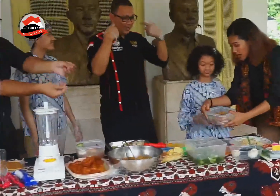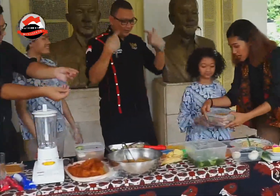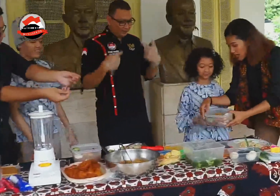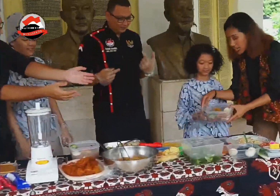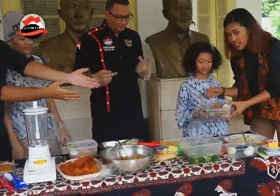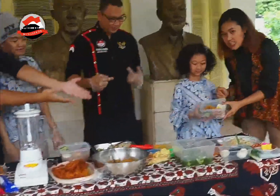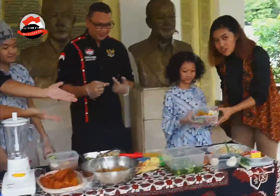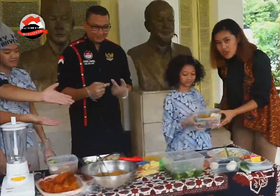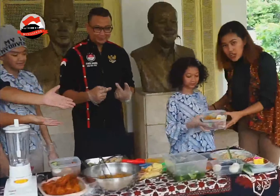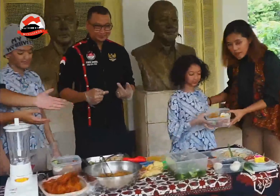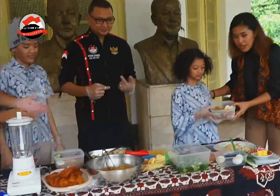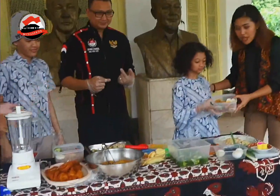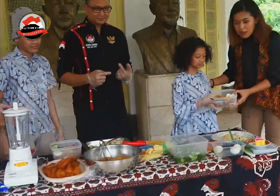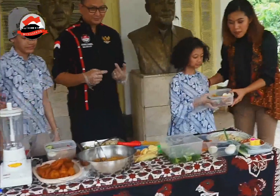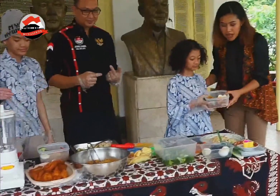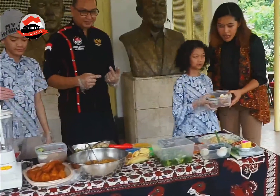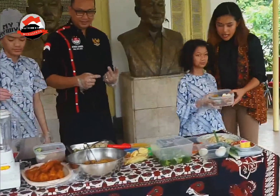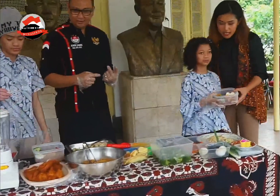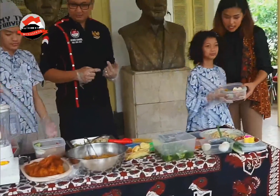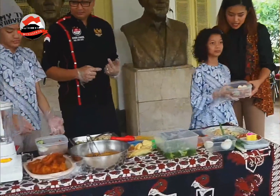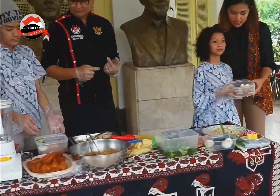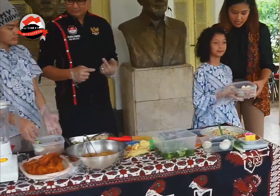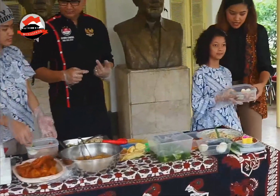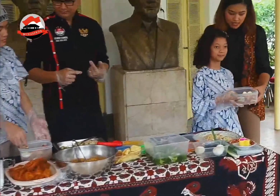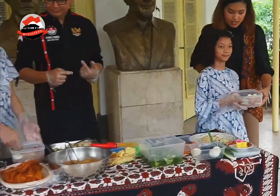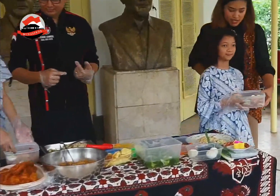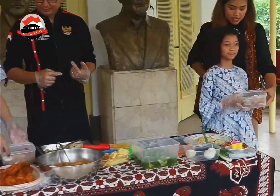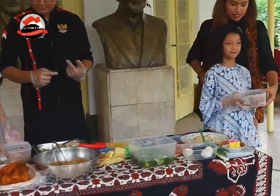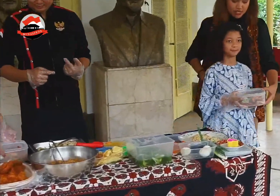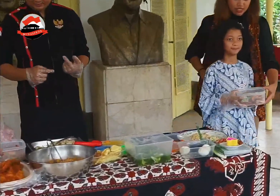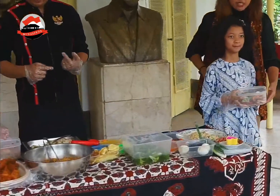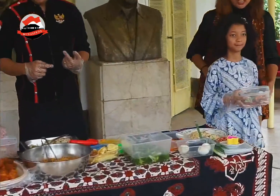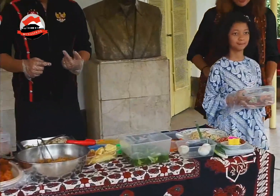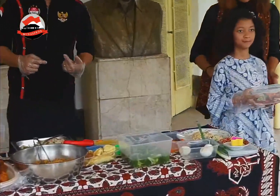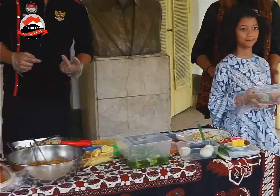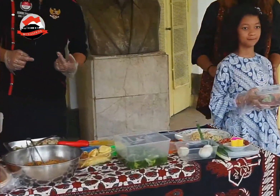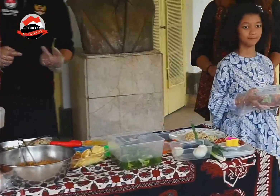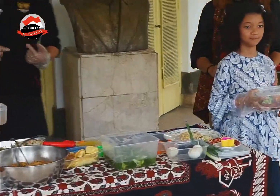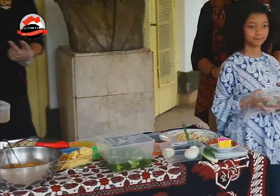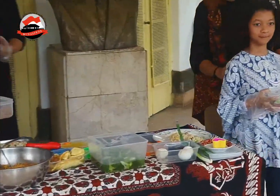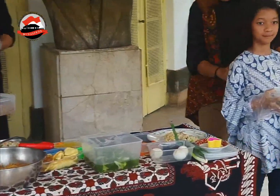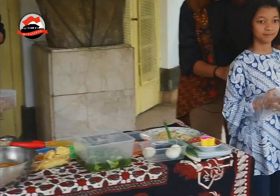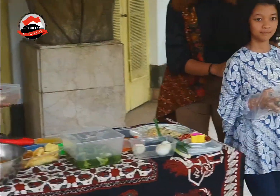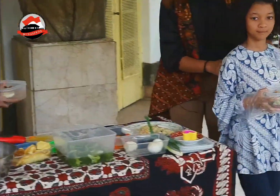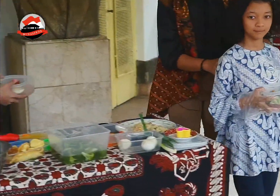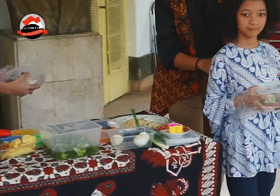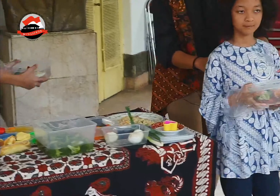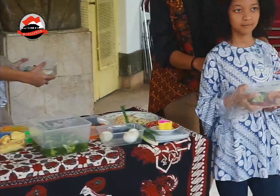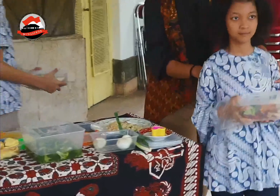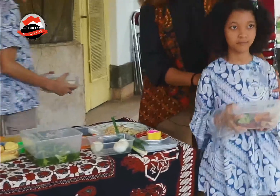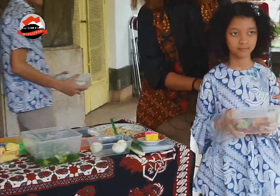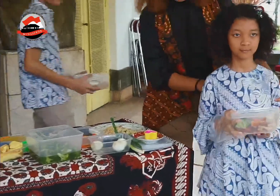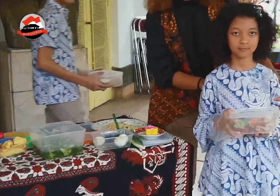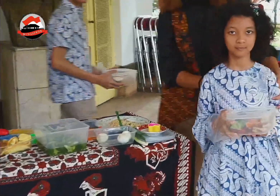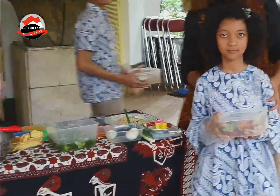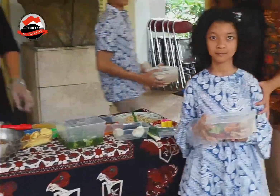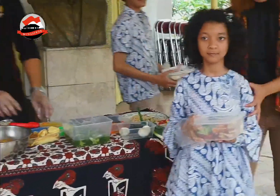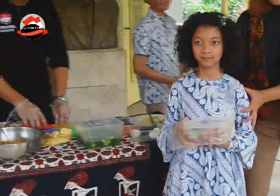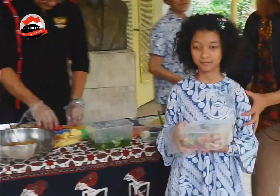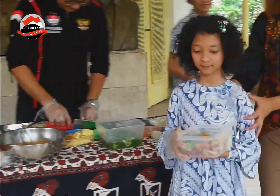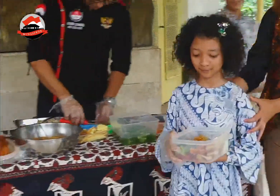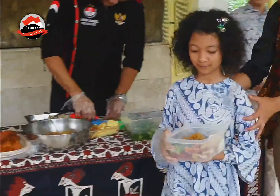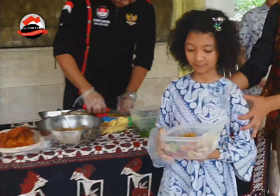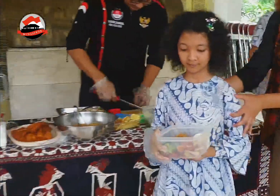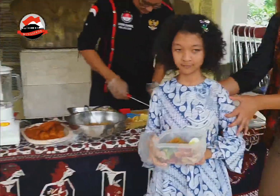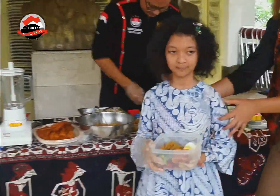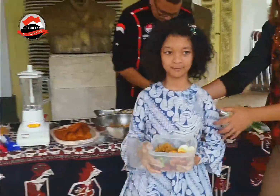dibawa. Liatin dulu ke kamera, ke depan. Yuk. Ayo, ke depan aja nggak apa-apa. Orange. Kita kasih lihat